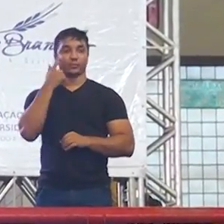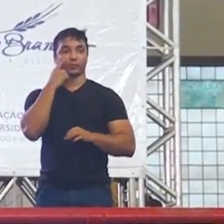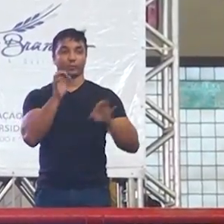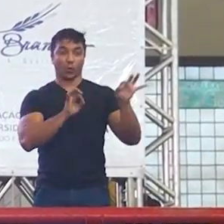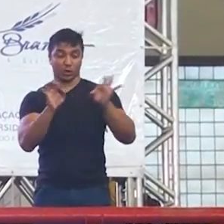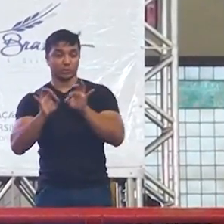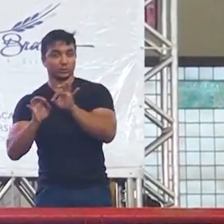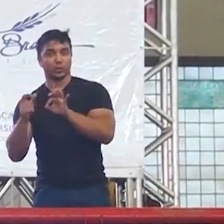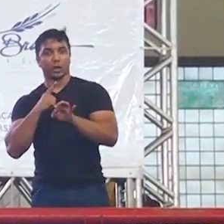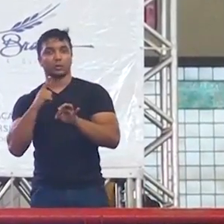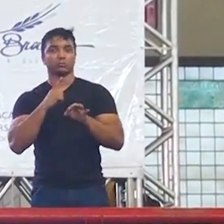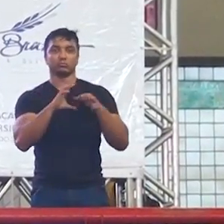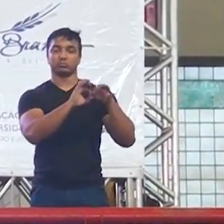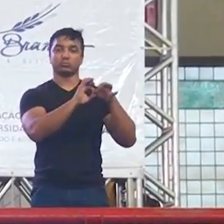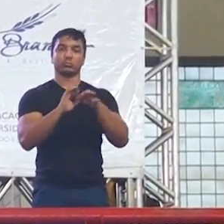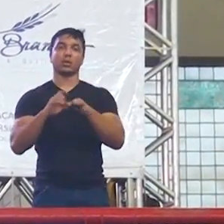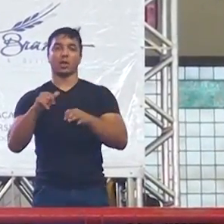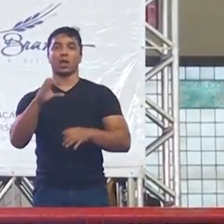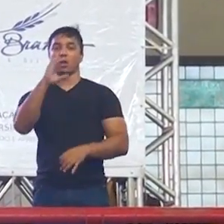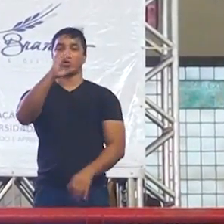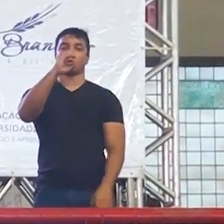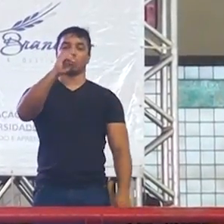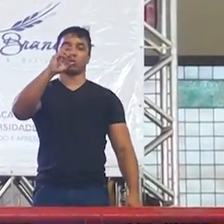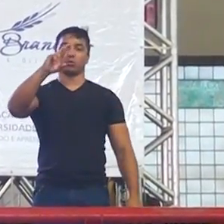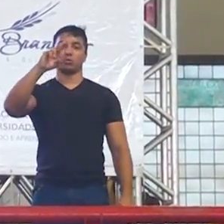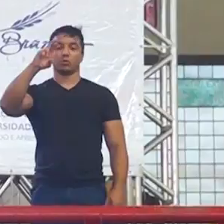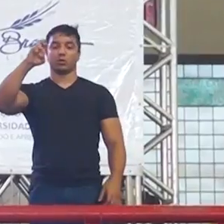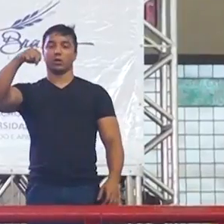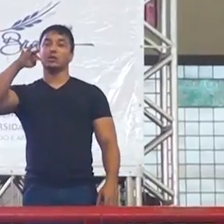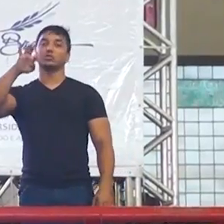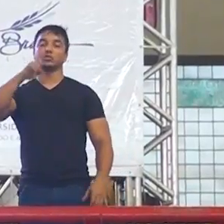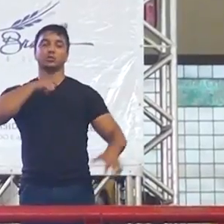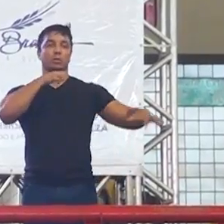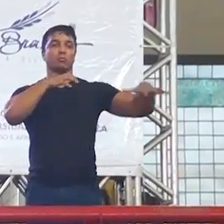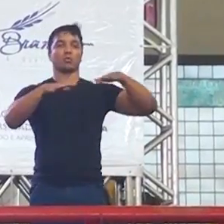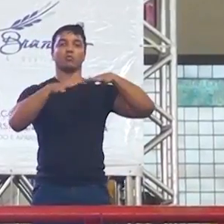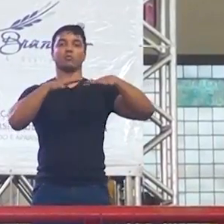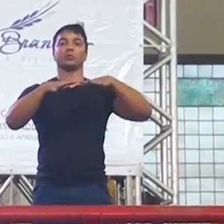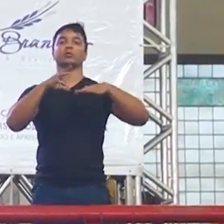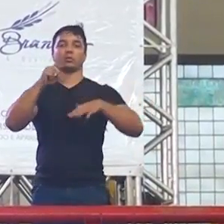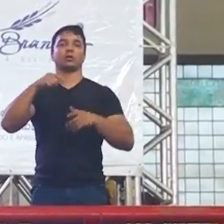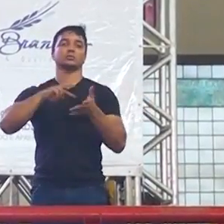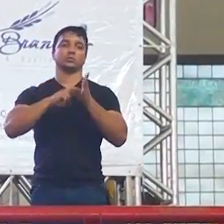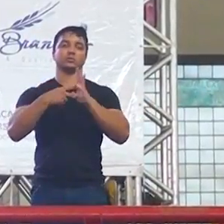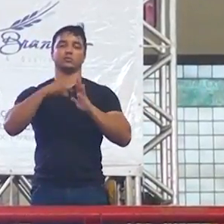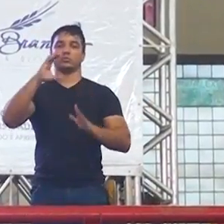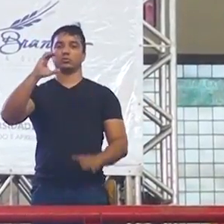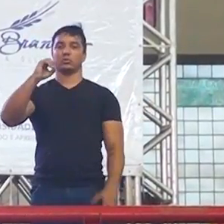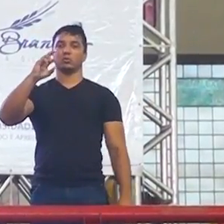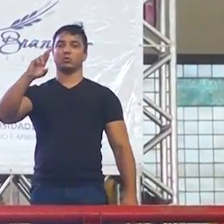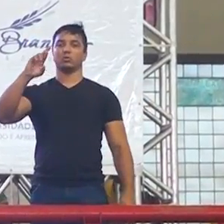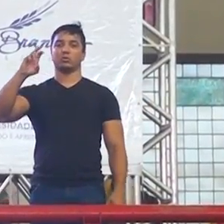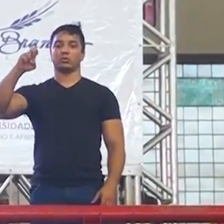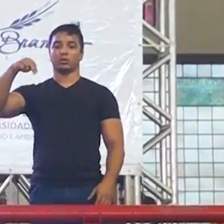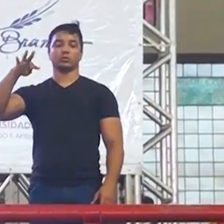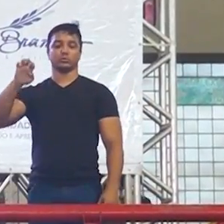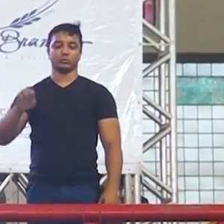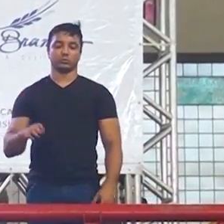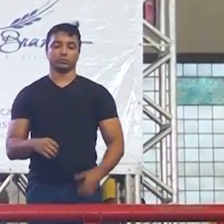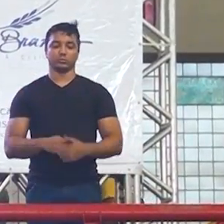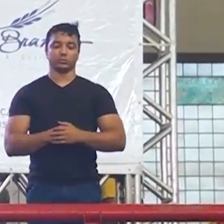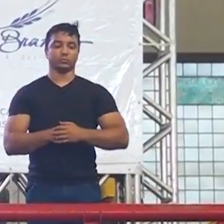Ficam organizados. Organizados, eles se movimentam. O que é isso? Isso, o que é